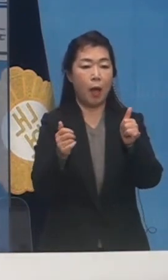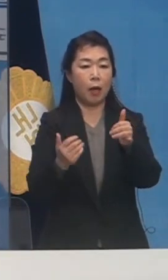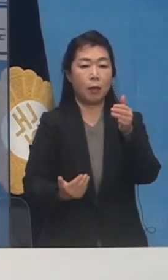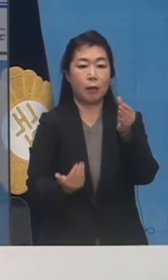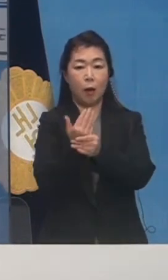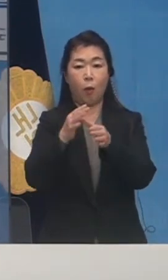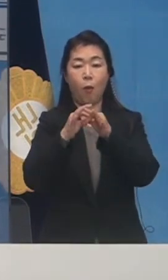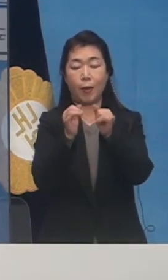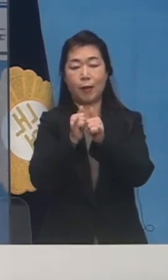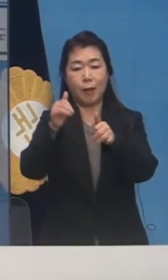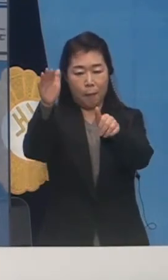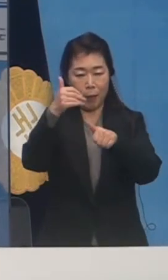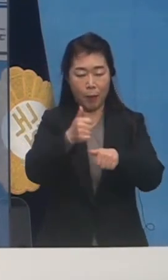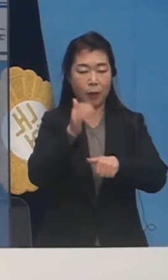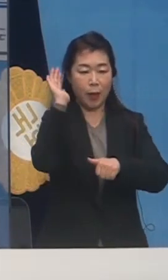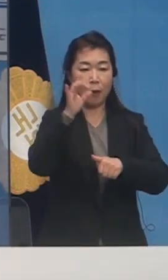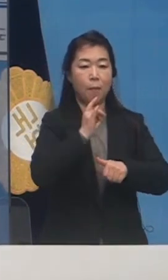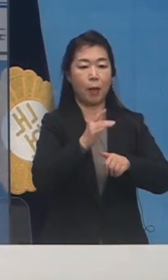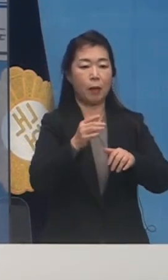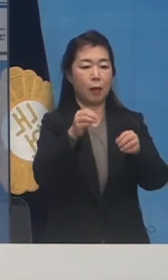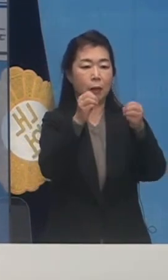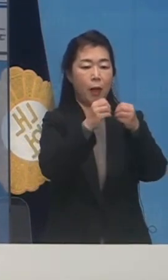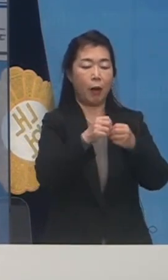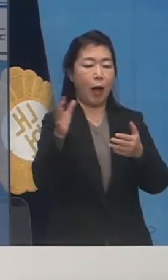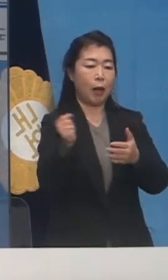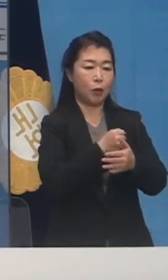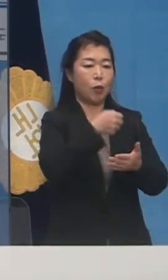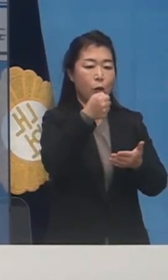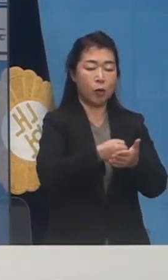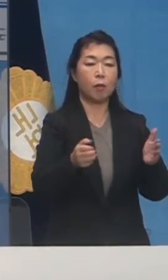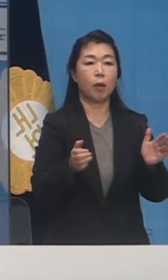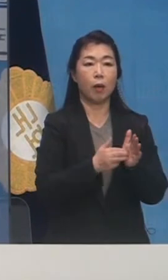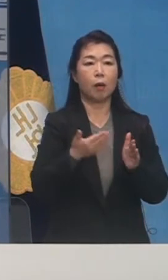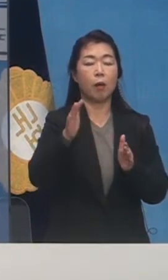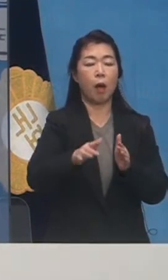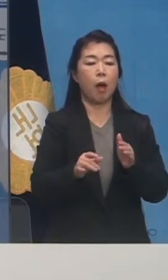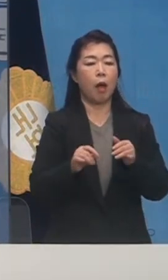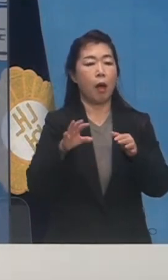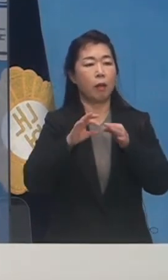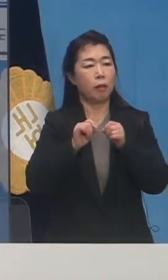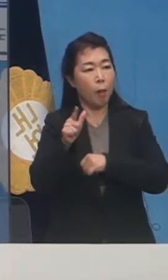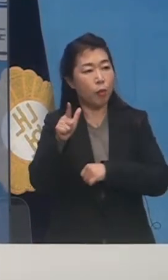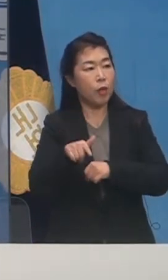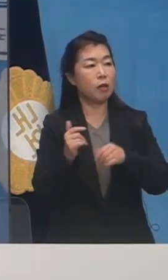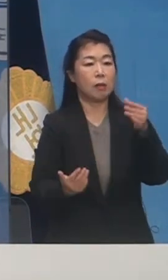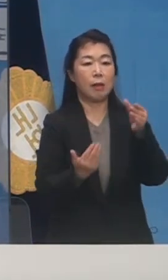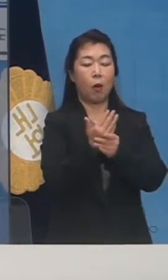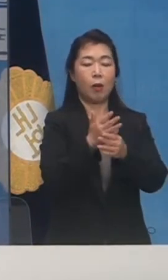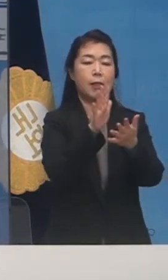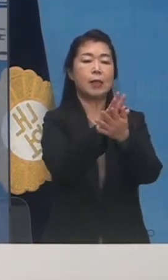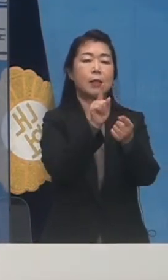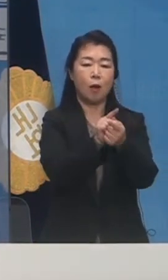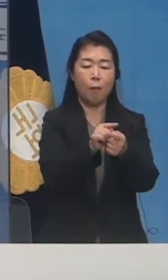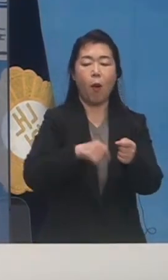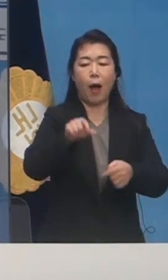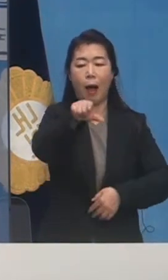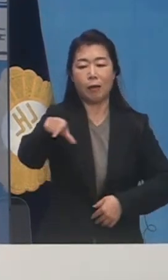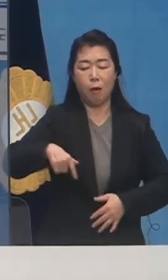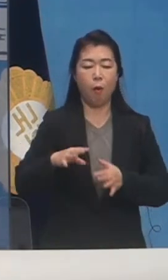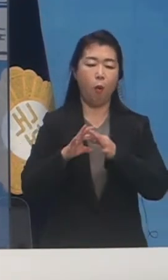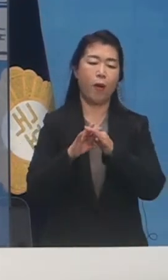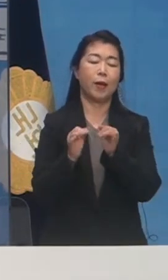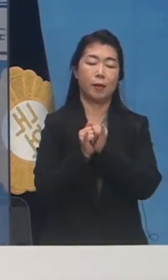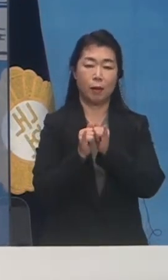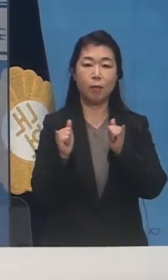의존해 결론을 도출했다. 그런데 참고인 대부분이 이 사건의 직간접